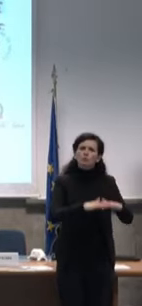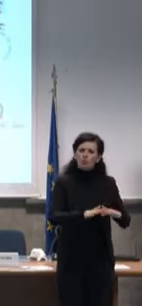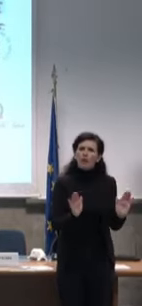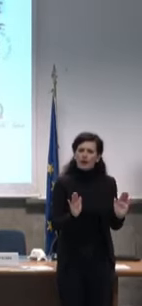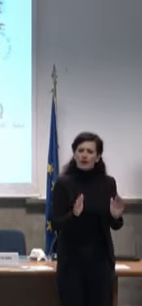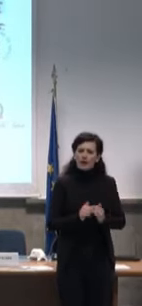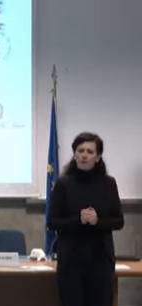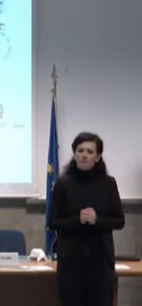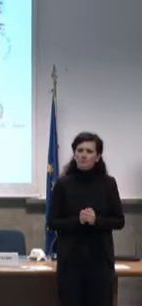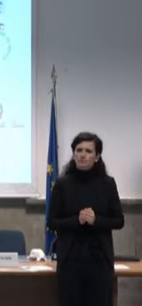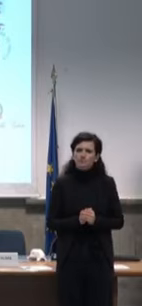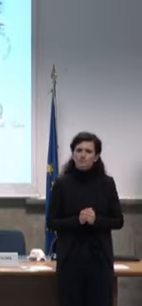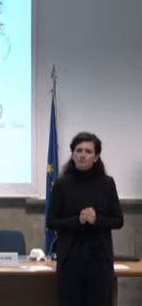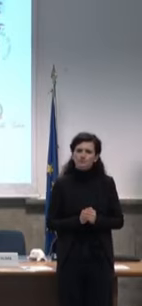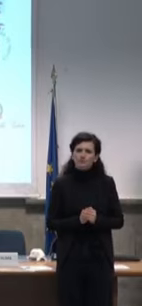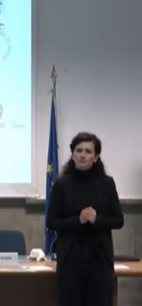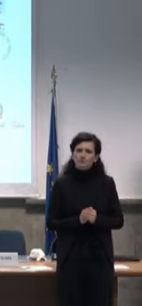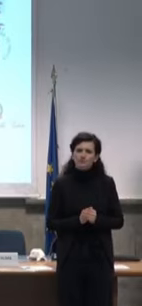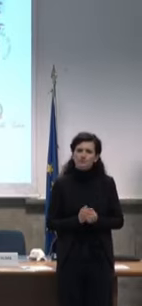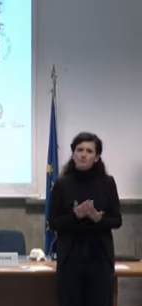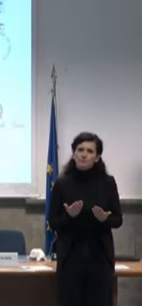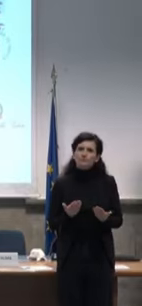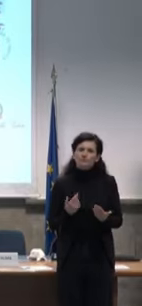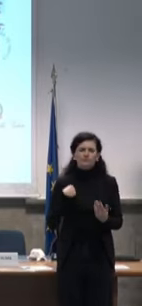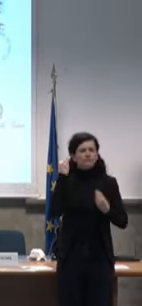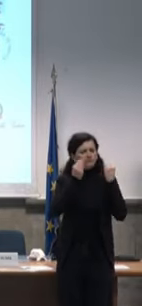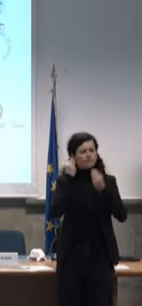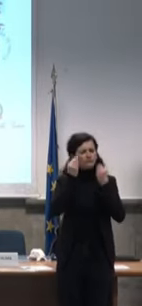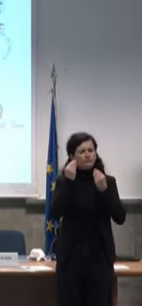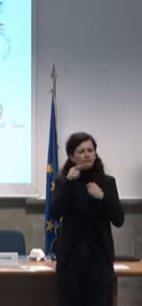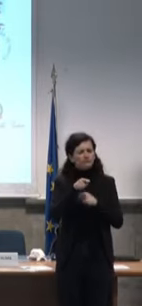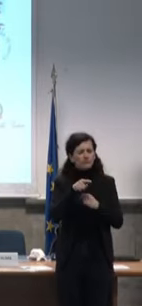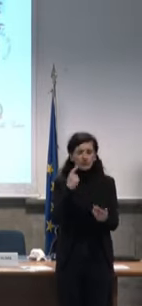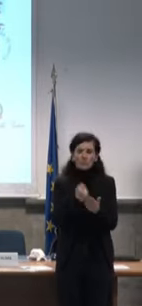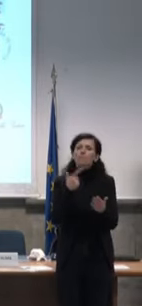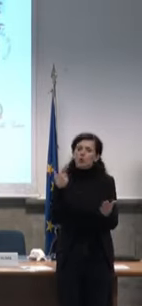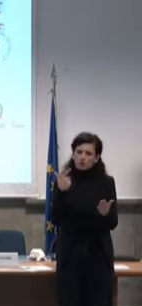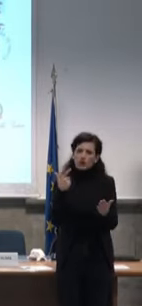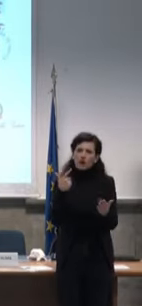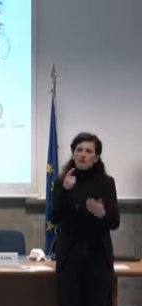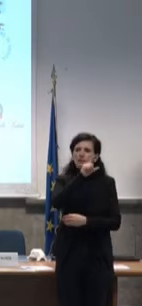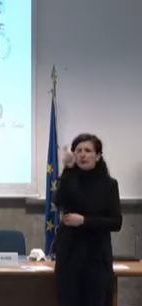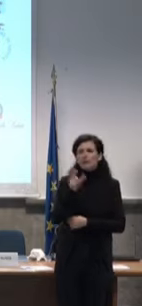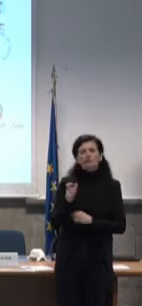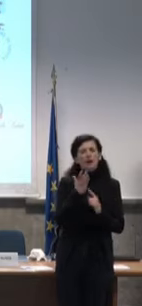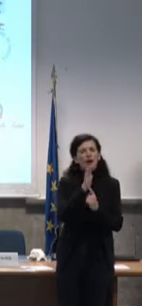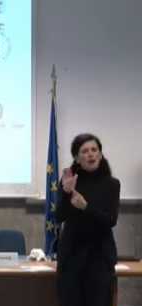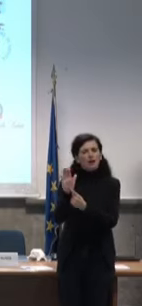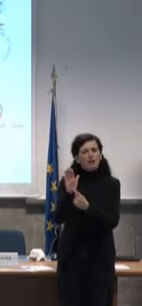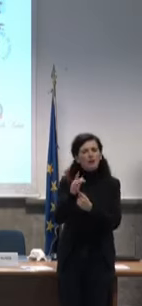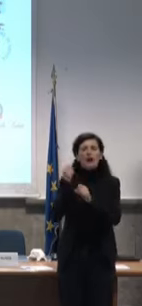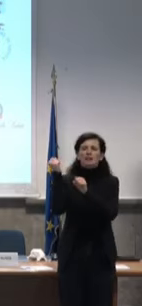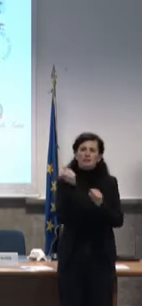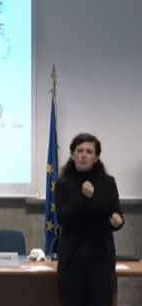io trovo che sia un punto di importante per il nostro paese le istituzioni di tipo diverso